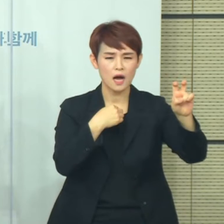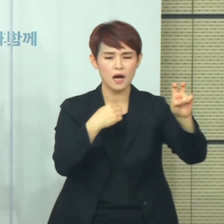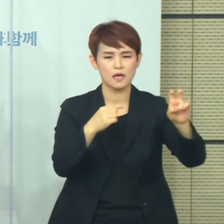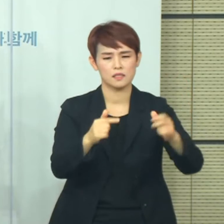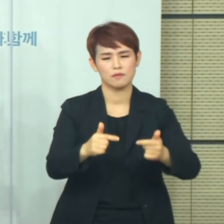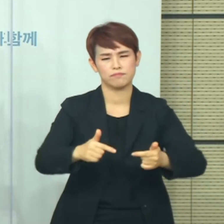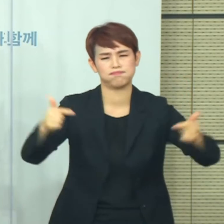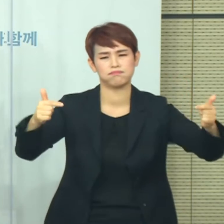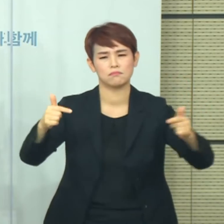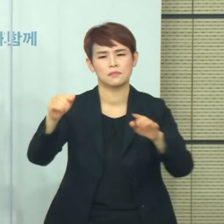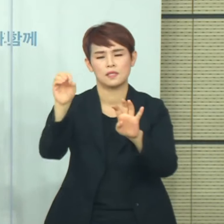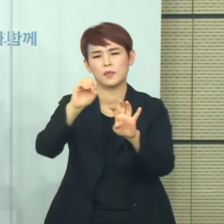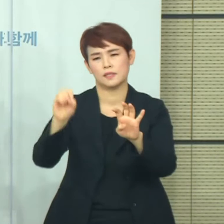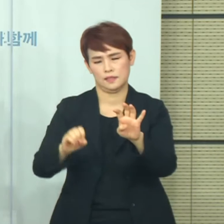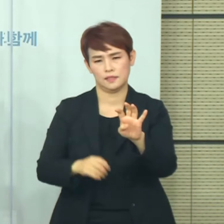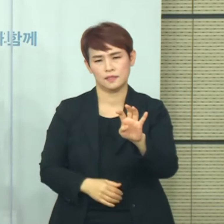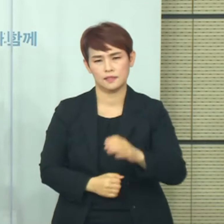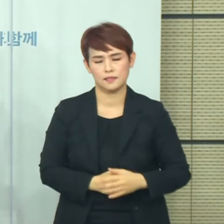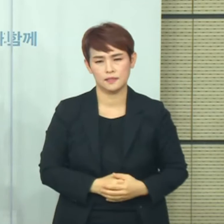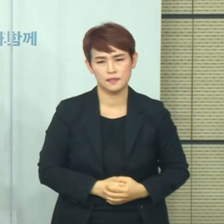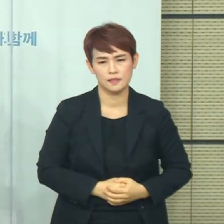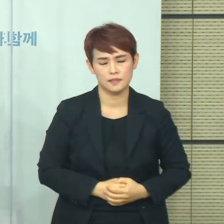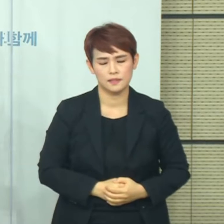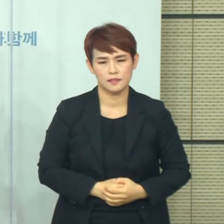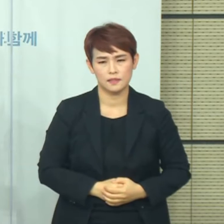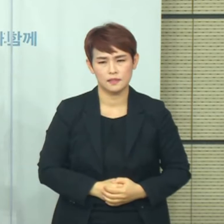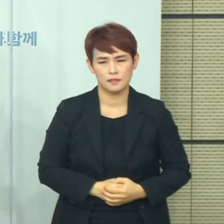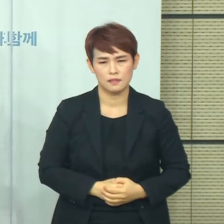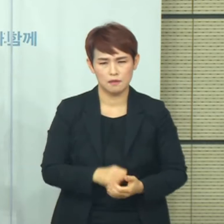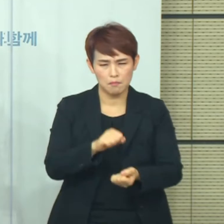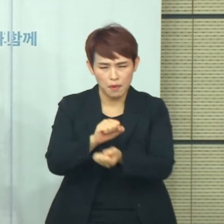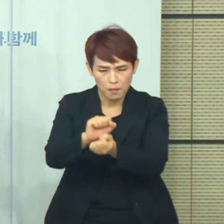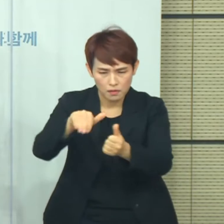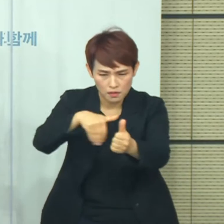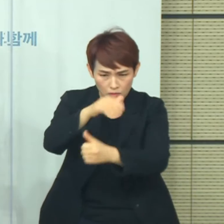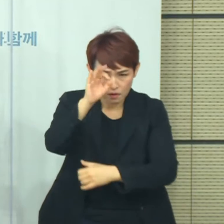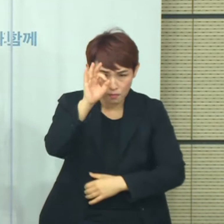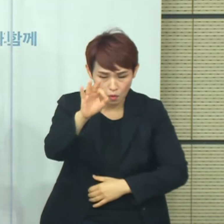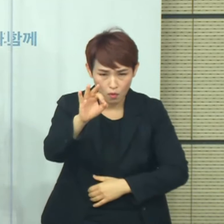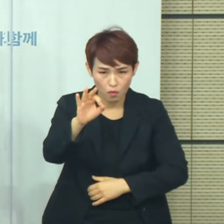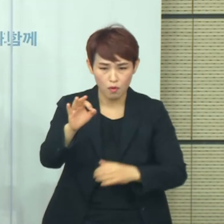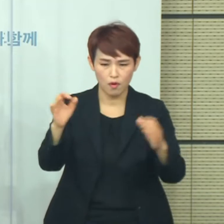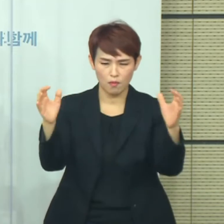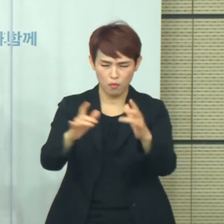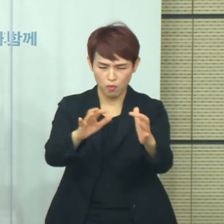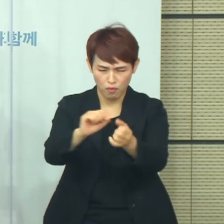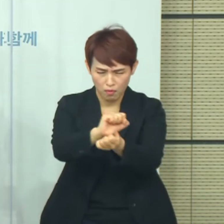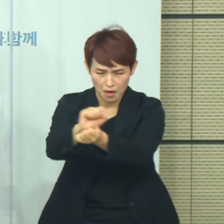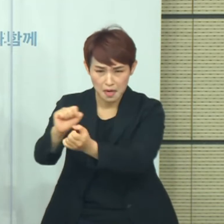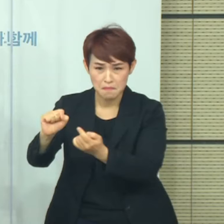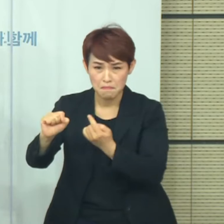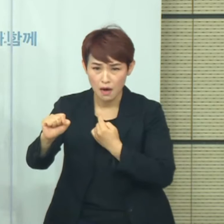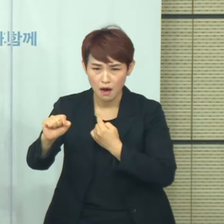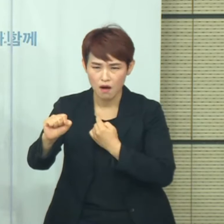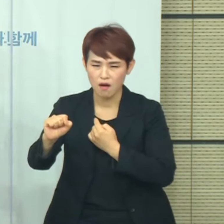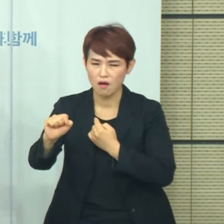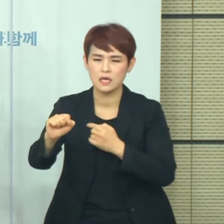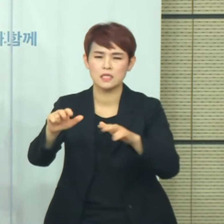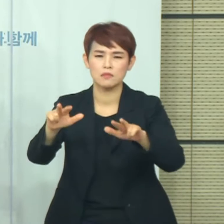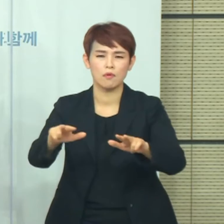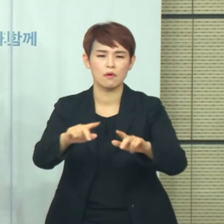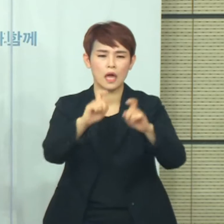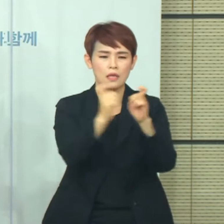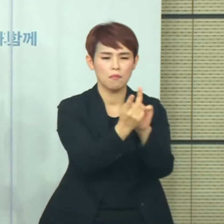수준으로 높아졌습니다. 최근의 감염 전파 양상은 집단 감염 중심에서 개인 간 접촉